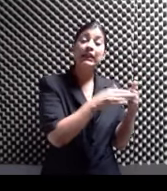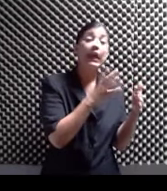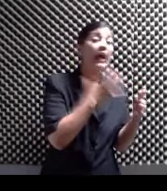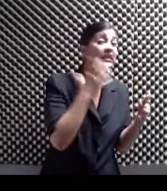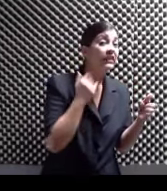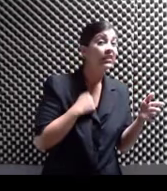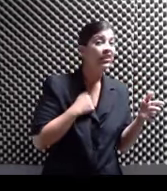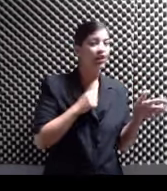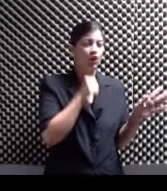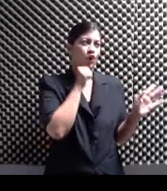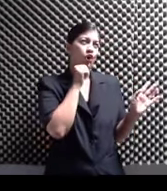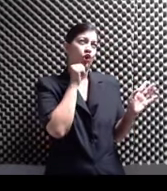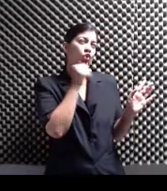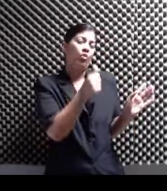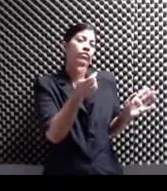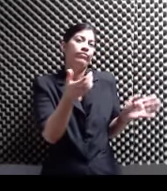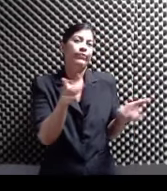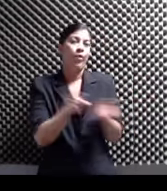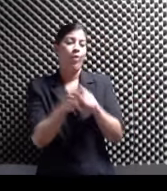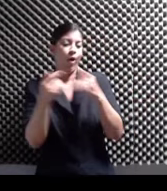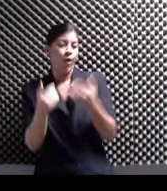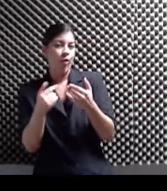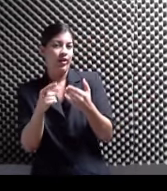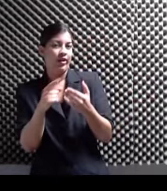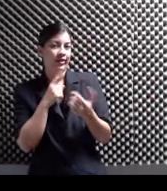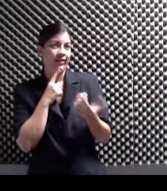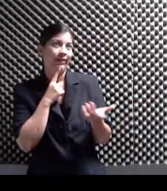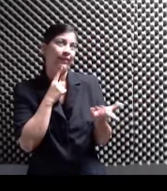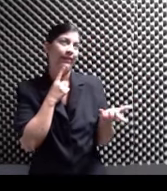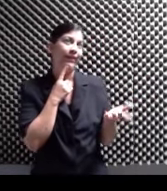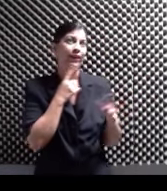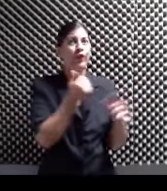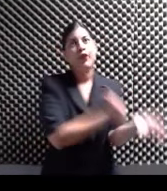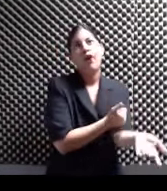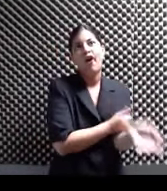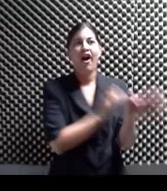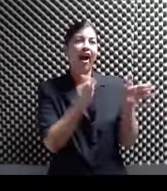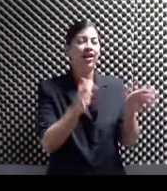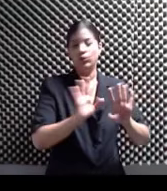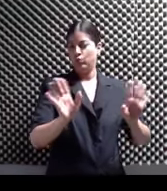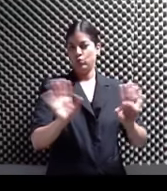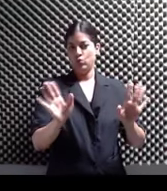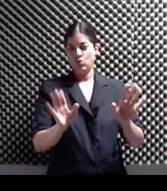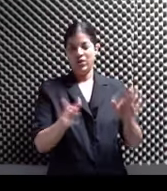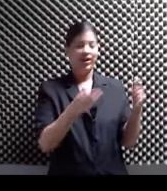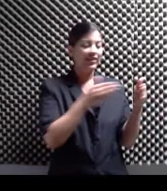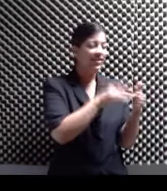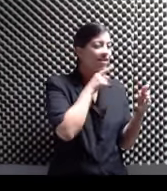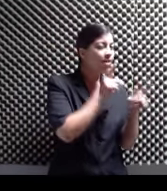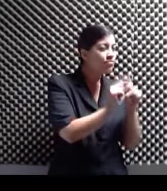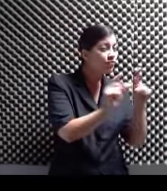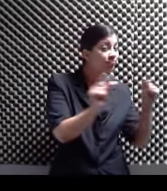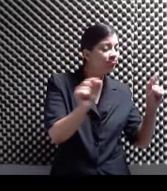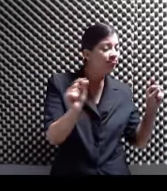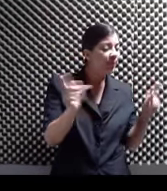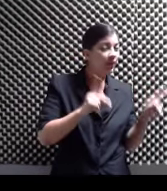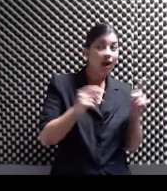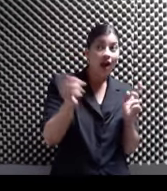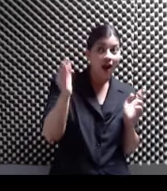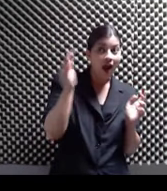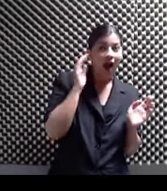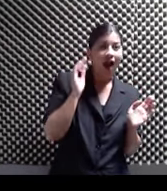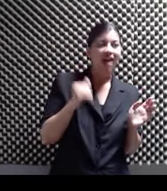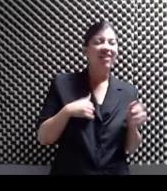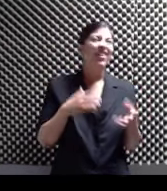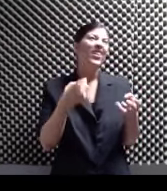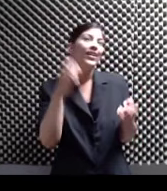no necesariamente la esquina que uno está acostumbrado ahora, que es la esquina que si la droga, no. Es la esquina donde la gente se entera de todo lo que pasa. Oh, y si tú quieres saber lo